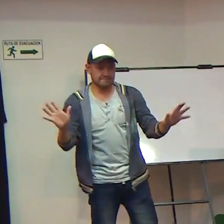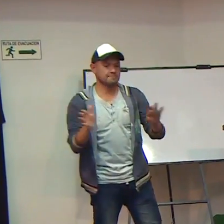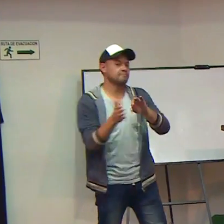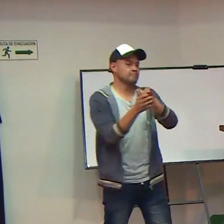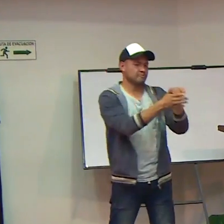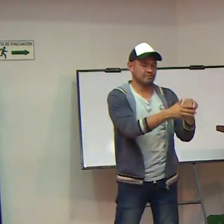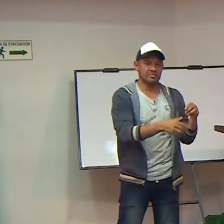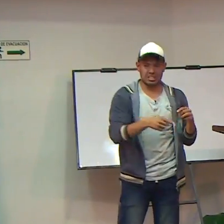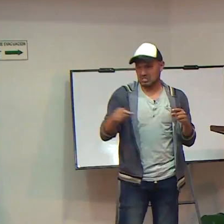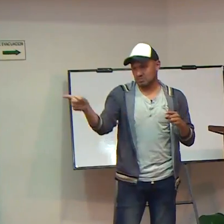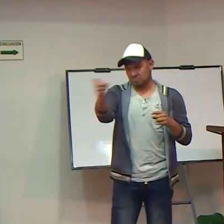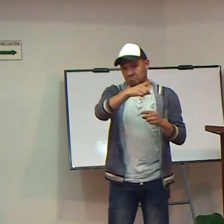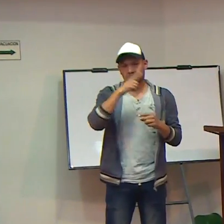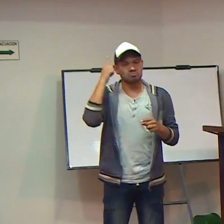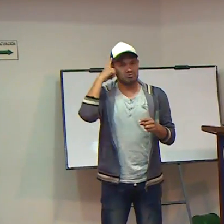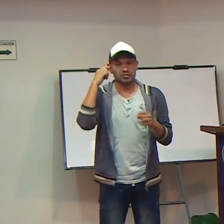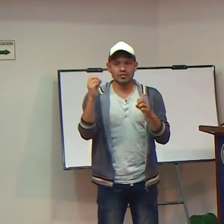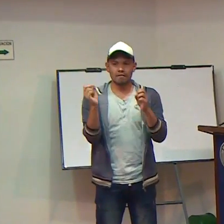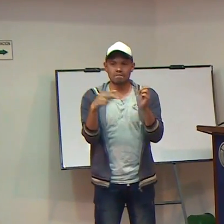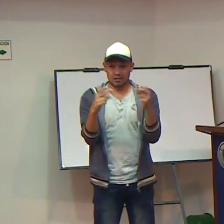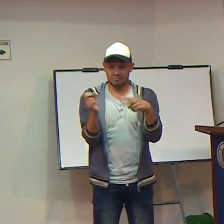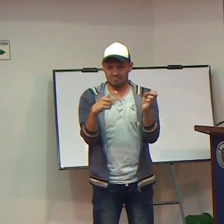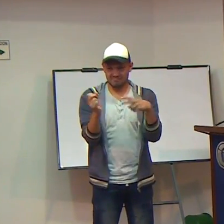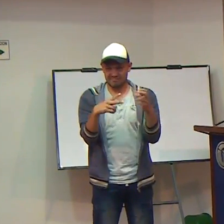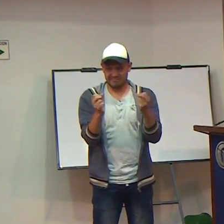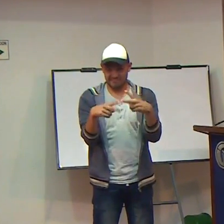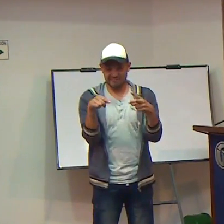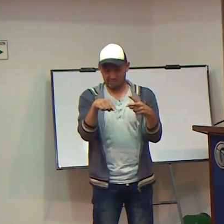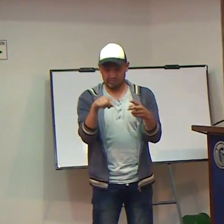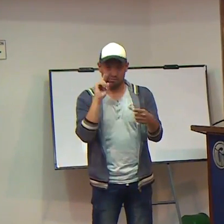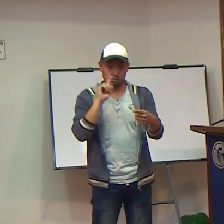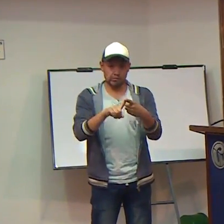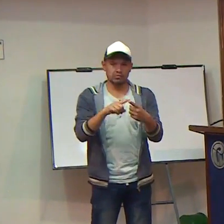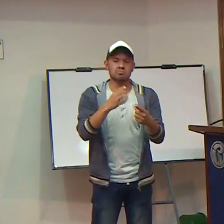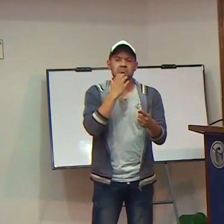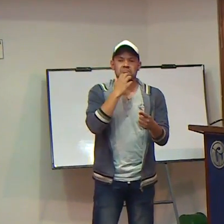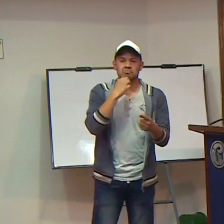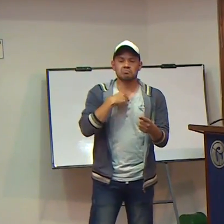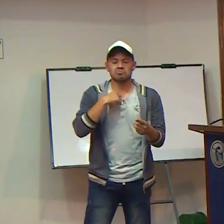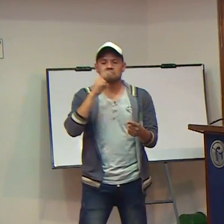que se parece mucho, ¿no? Le está claro. Entonces,